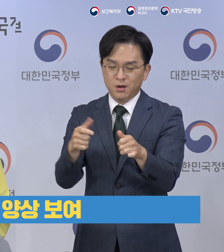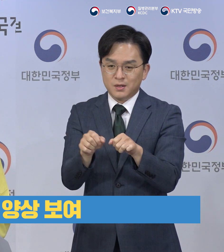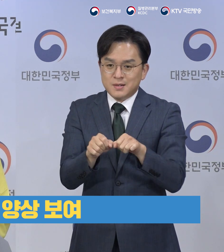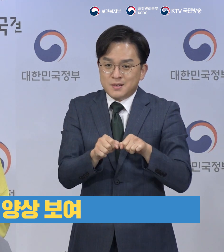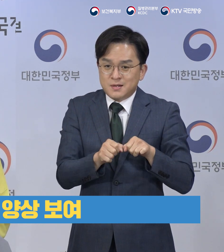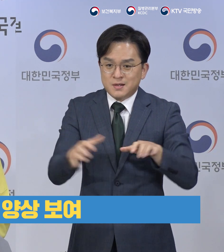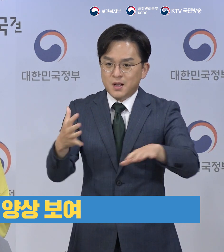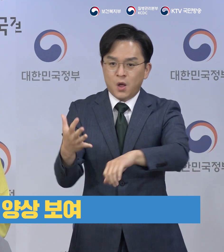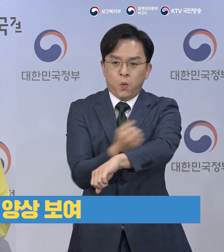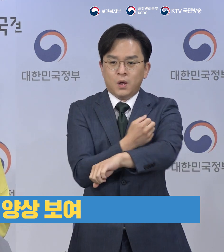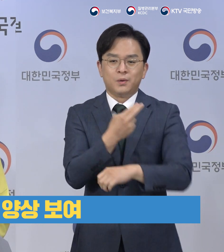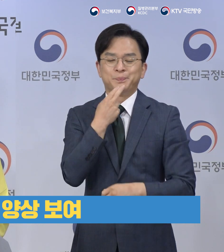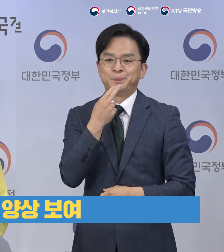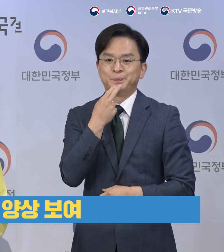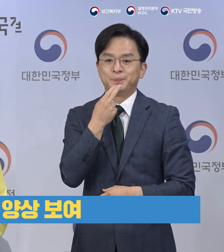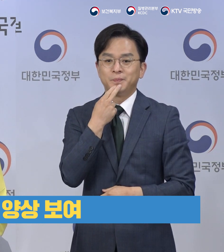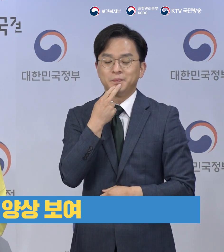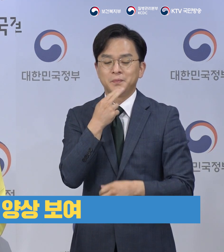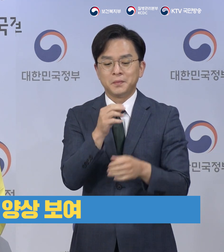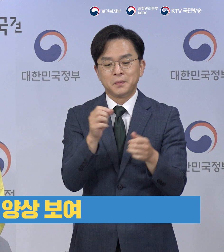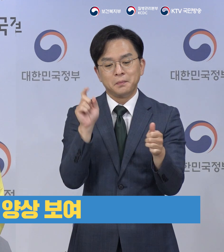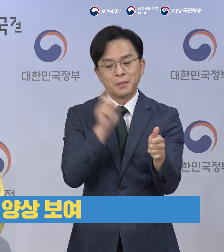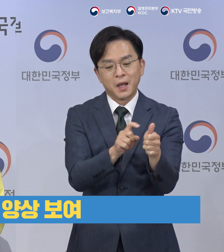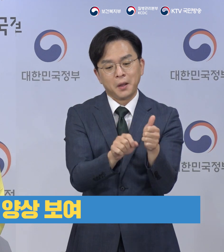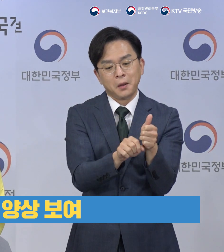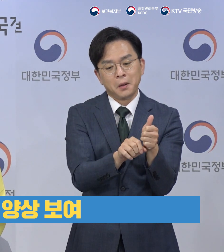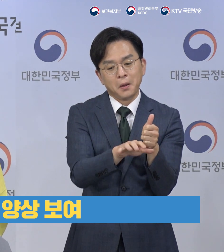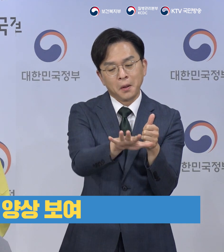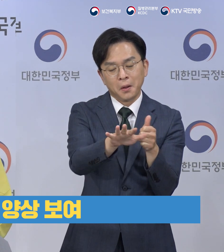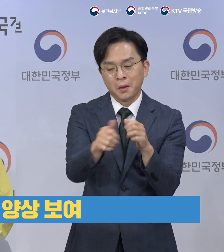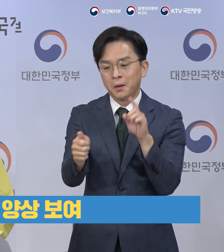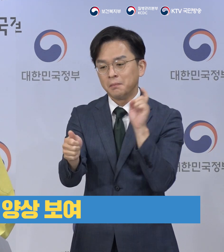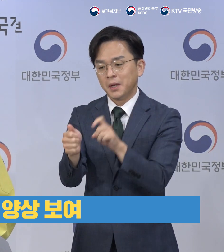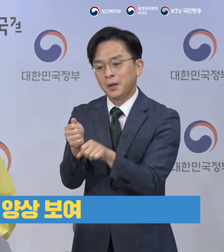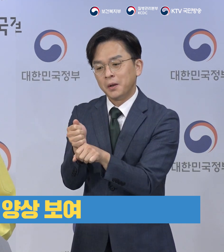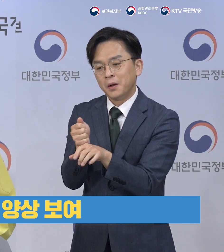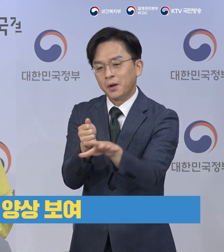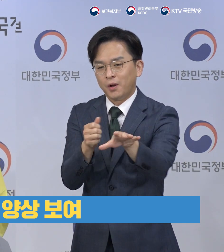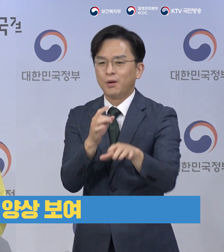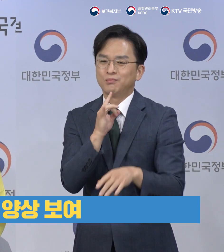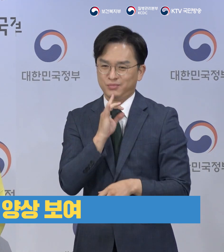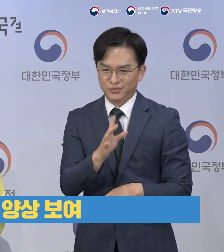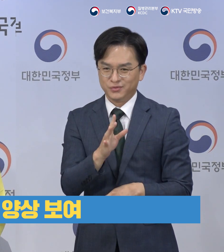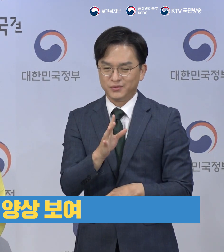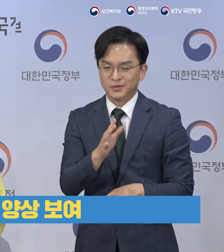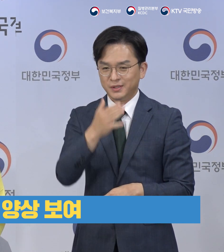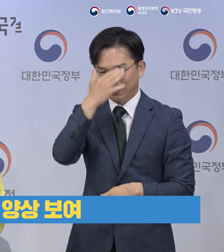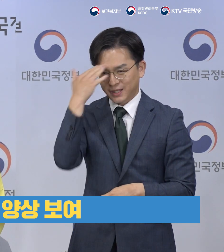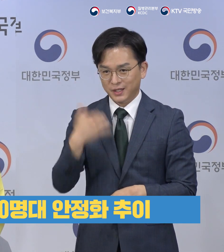추이가 나타나지 않고 지속적으로 소규모 전파가 나타나는 양상입니다.